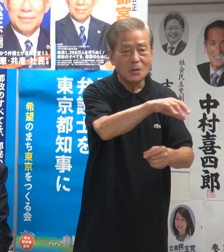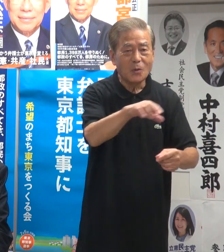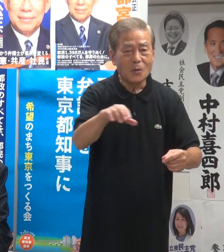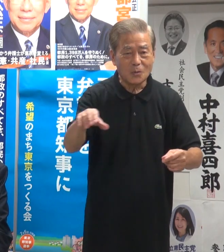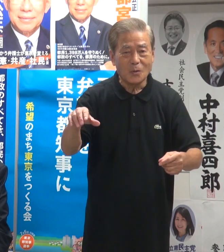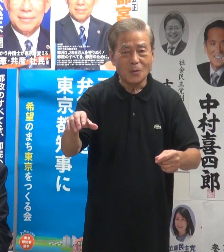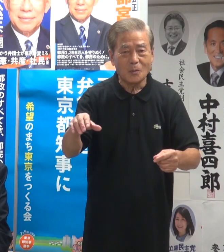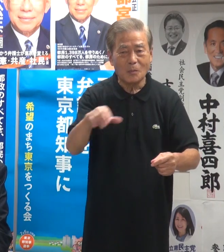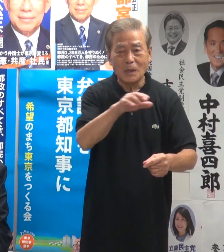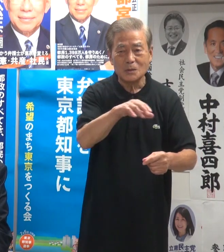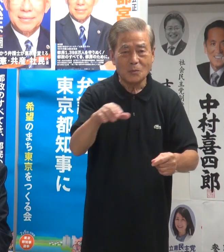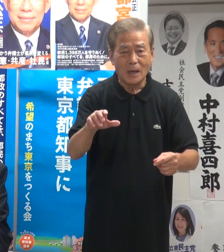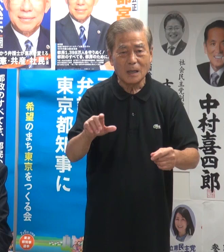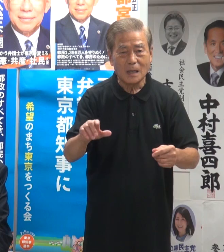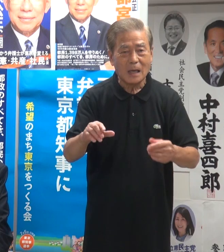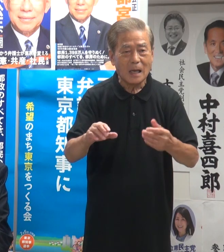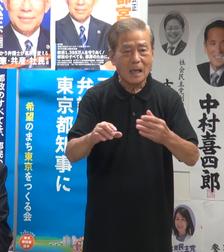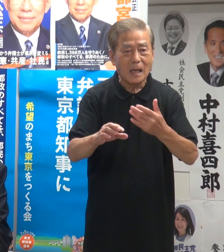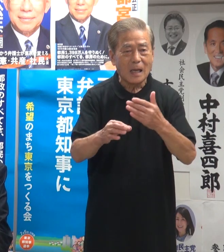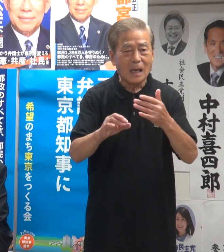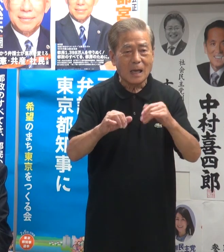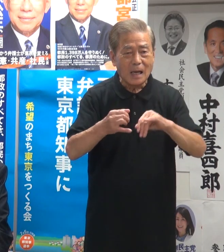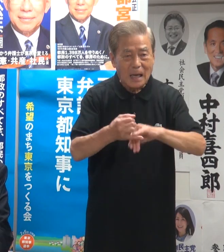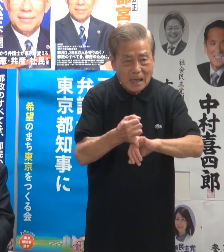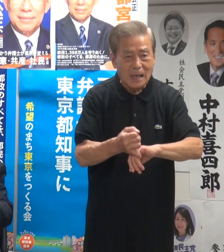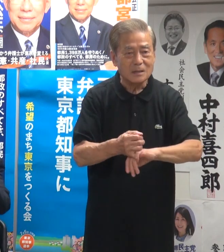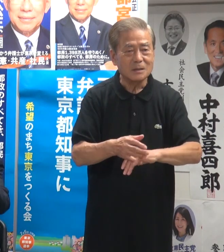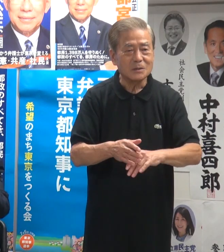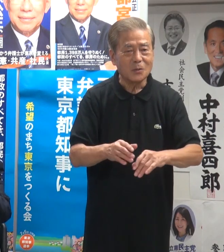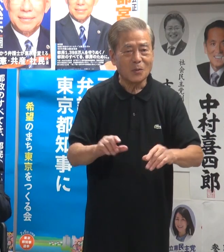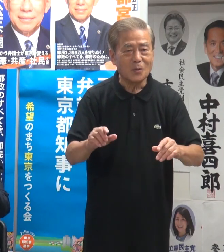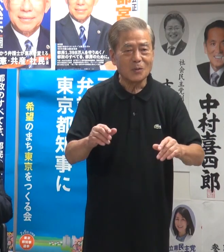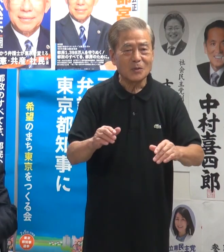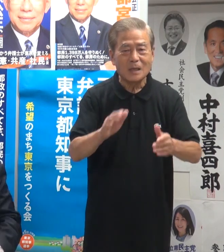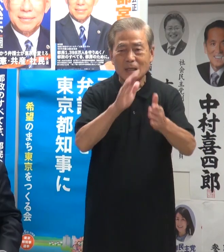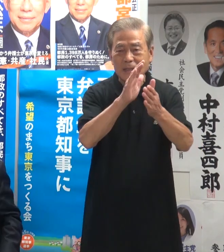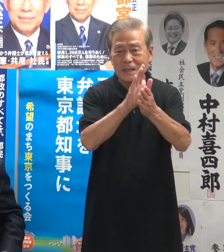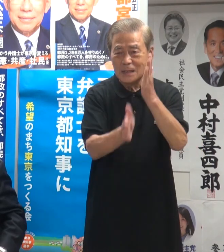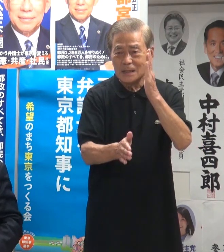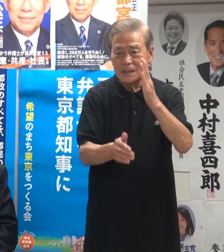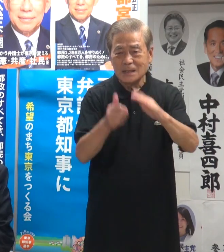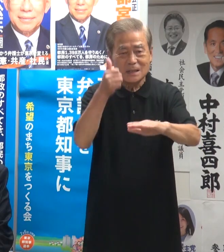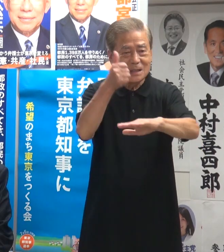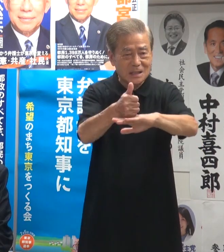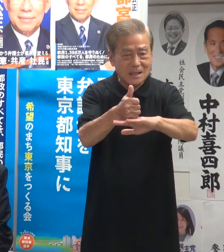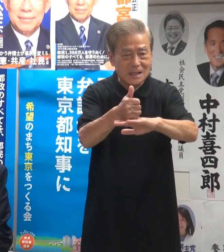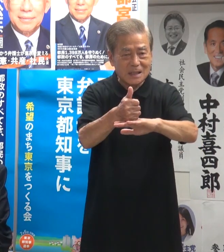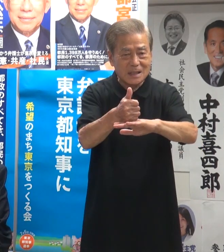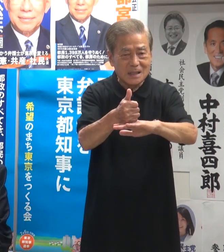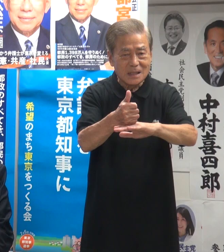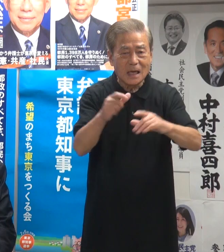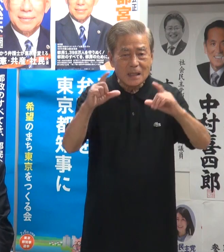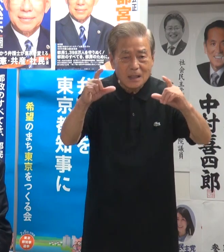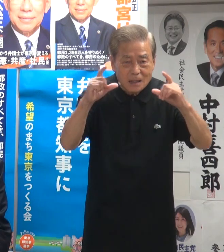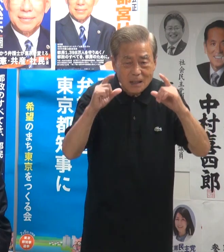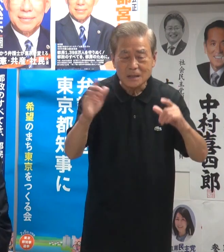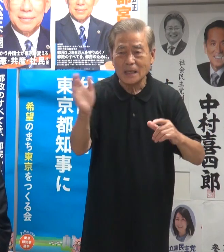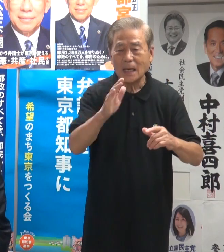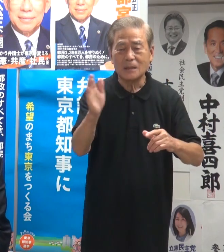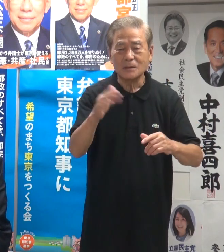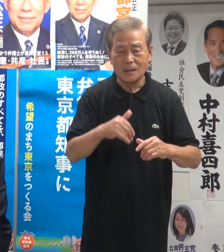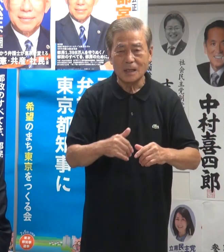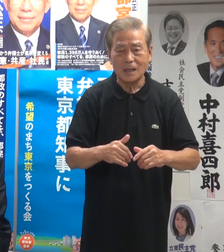の発表はせめてそういうやつは現職が出る場合何らか代替措置で他の候補者の発言分を同じ時間